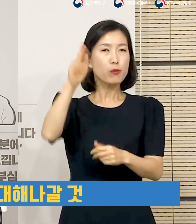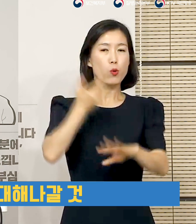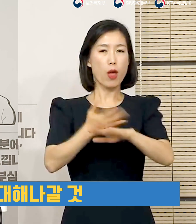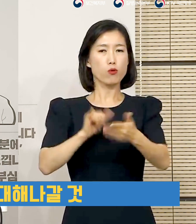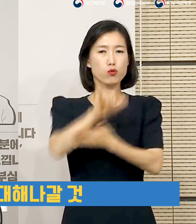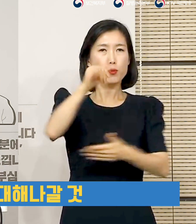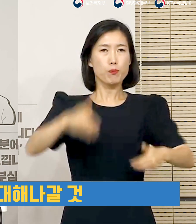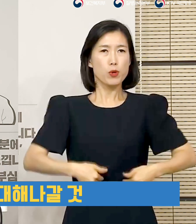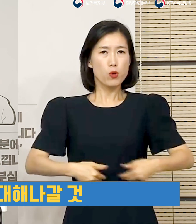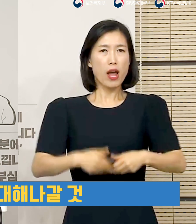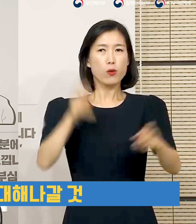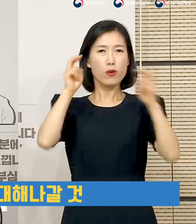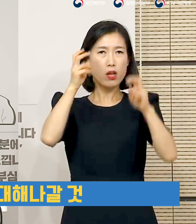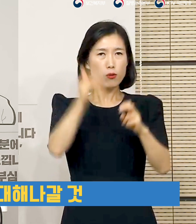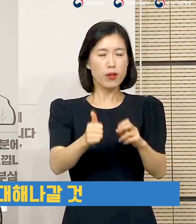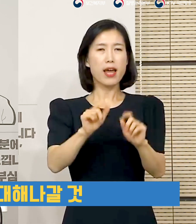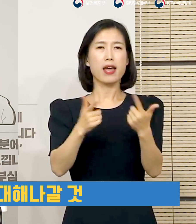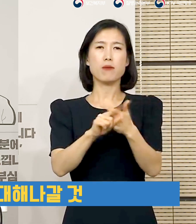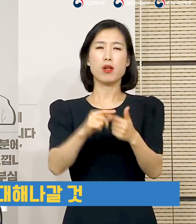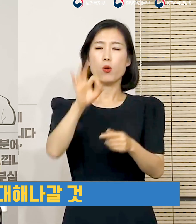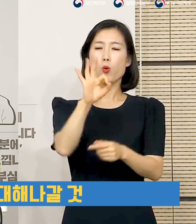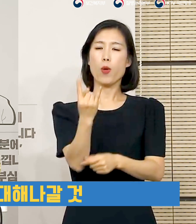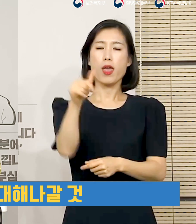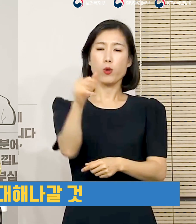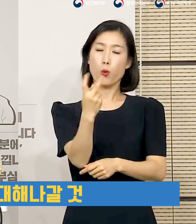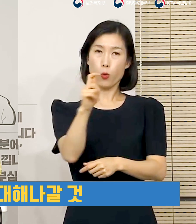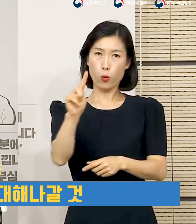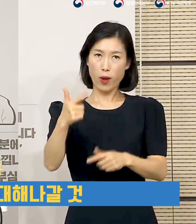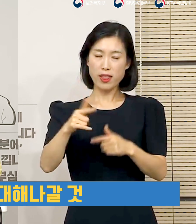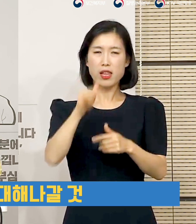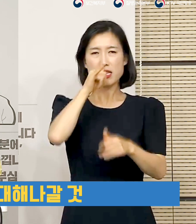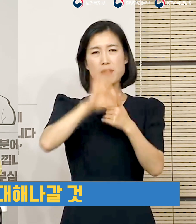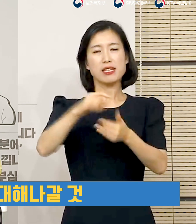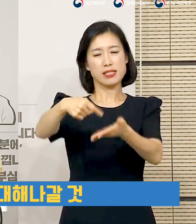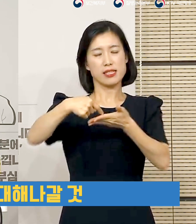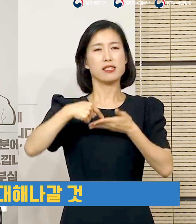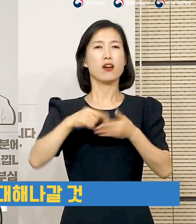기업인이나 외교관 등께서 적극적으로 신청을 해주시기 바랍니다.